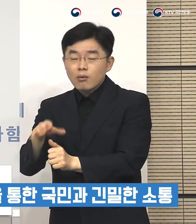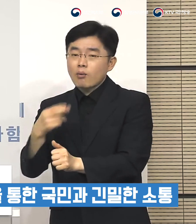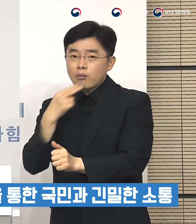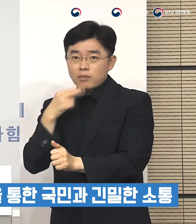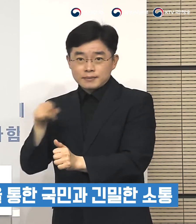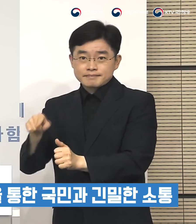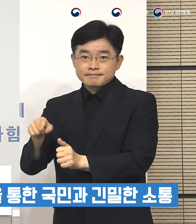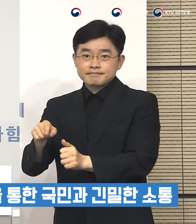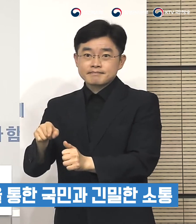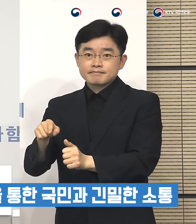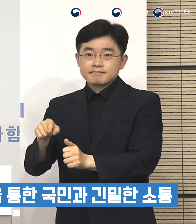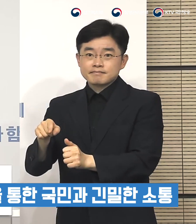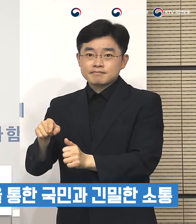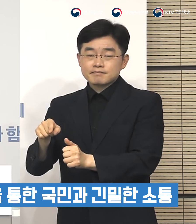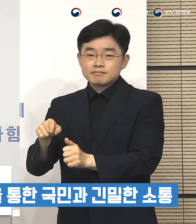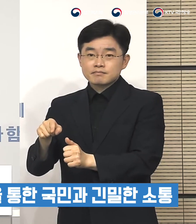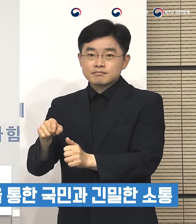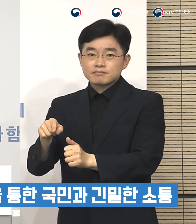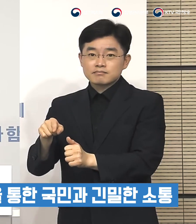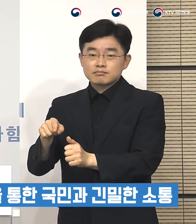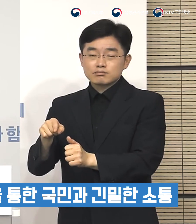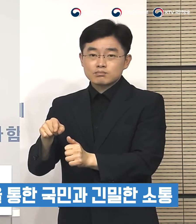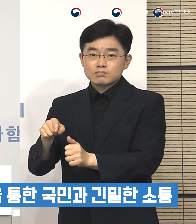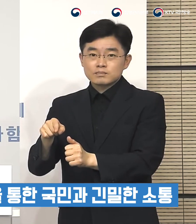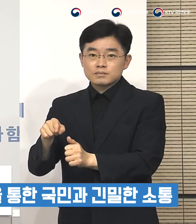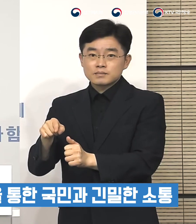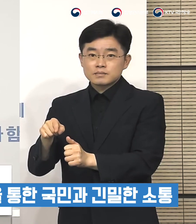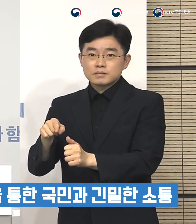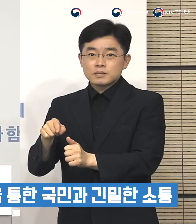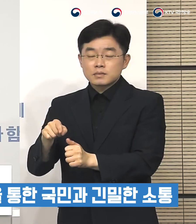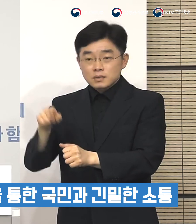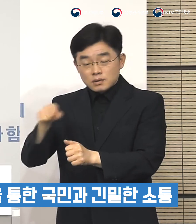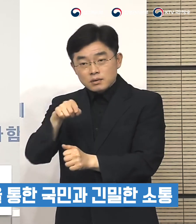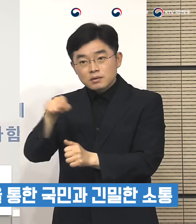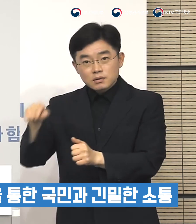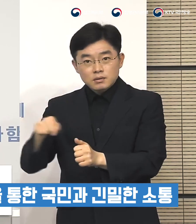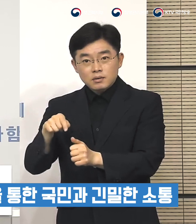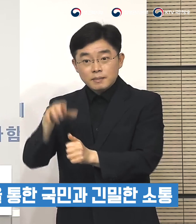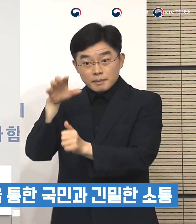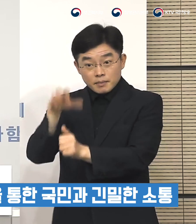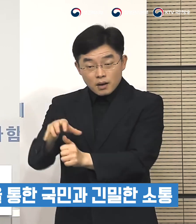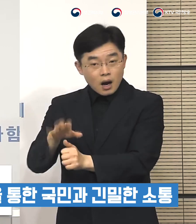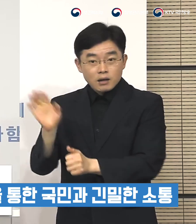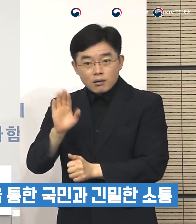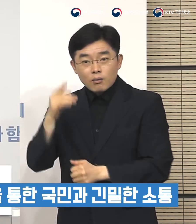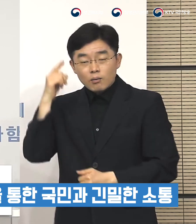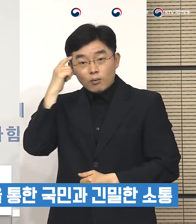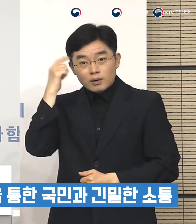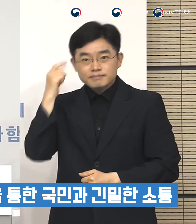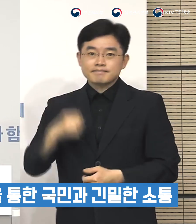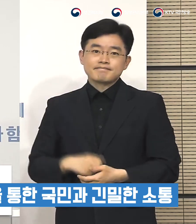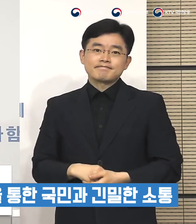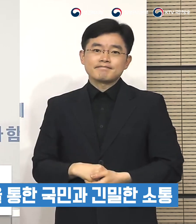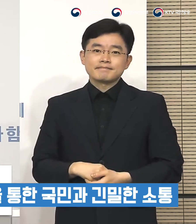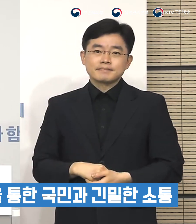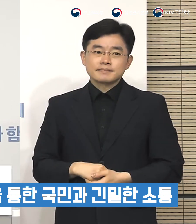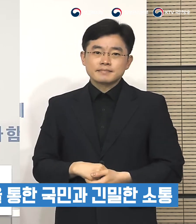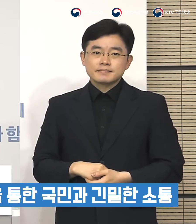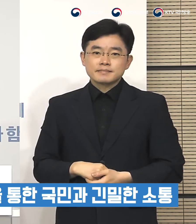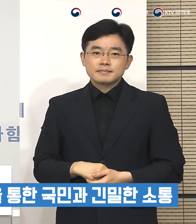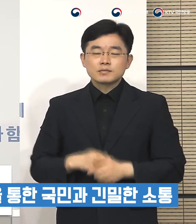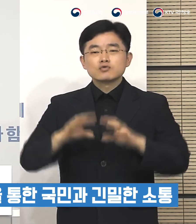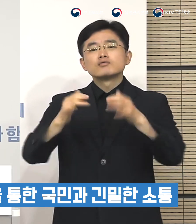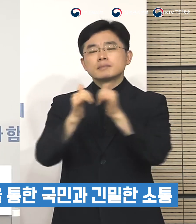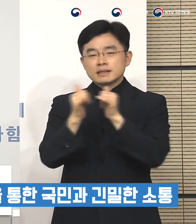조치라는 극약 처방을 하지 않고도 하는 데 있어서 첫 번째는 국민들과의 긴밀한 소통에 있었다라고